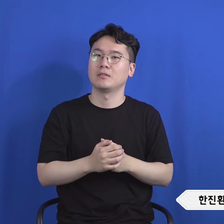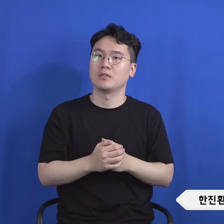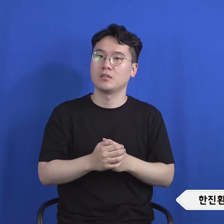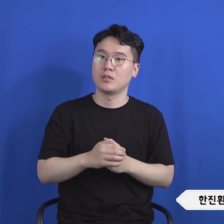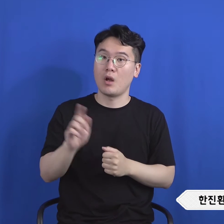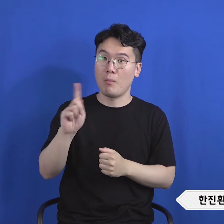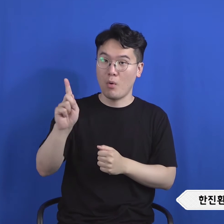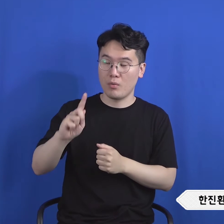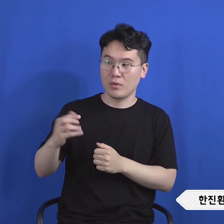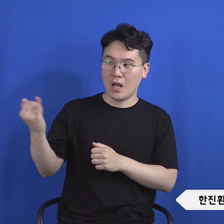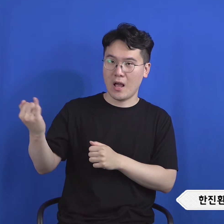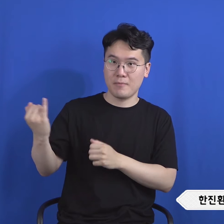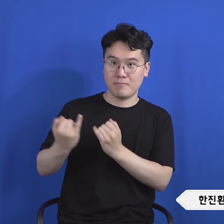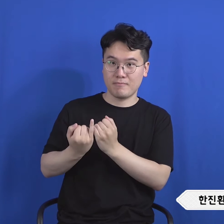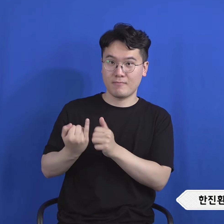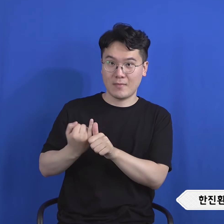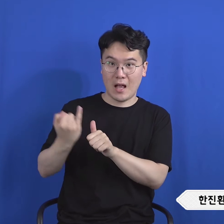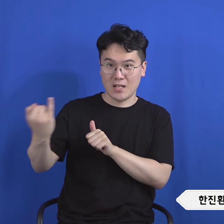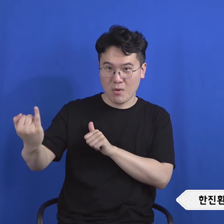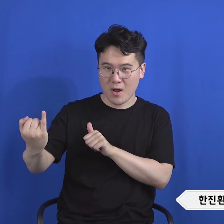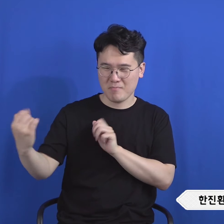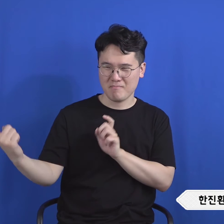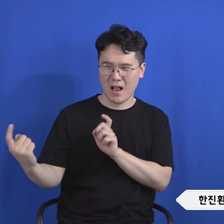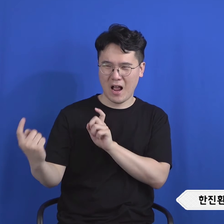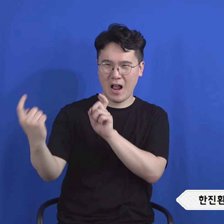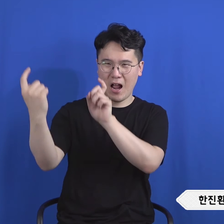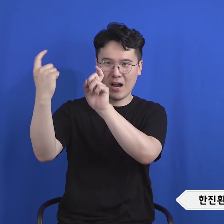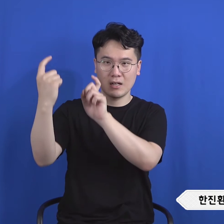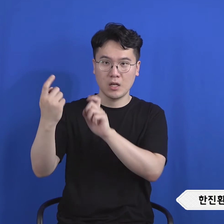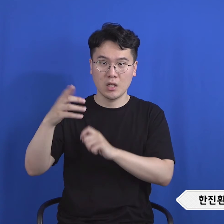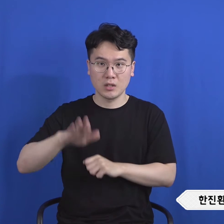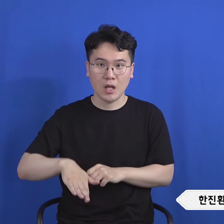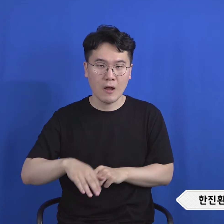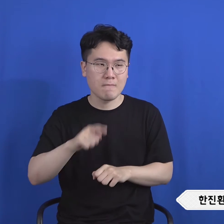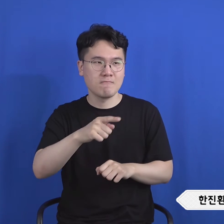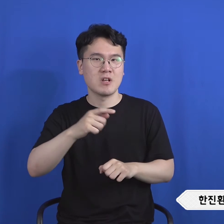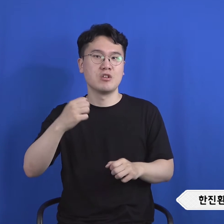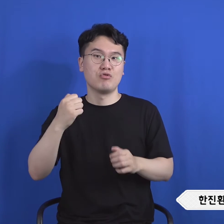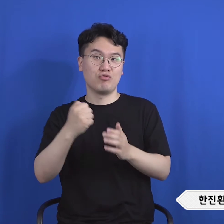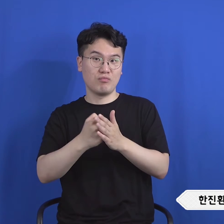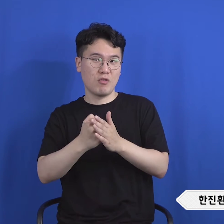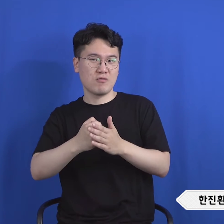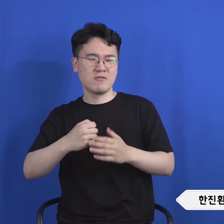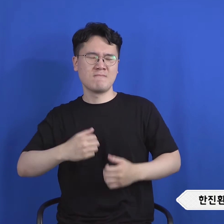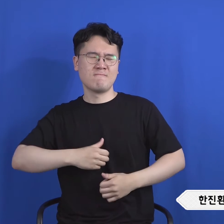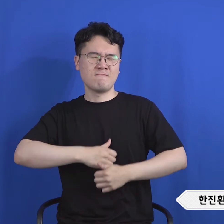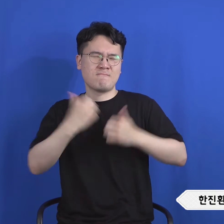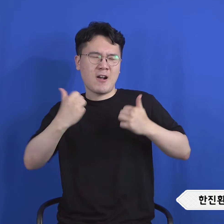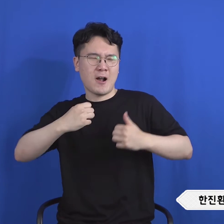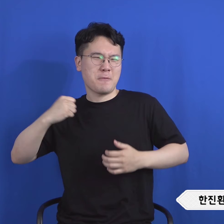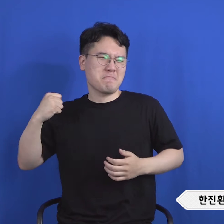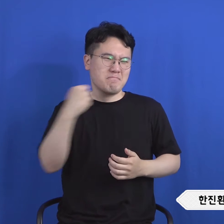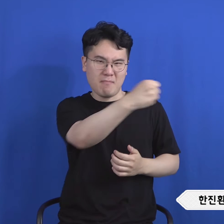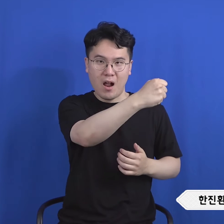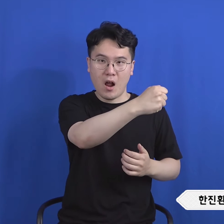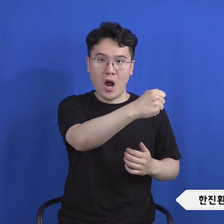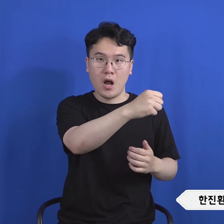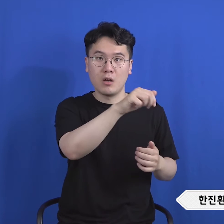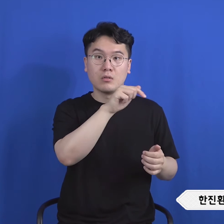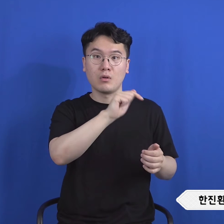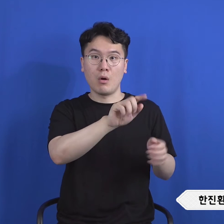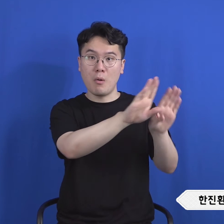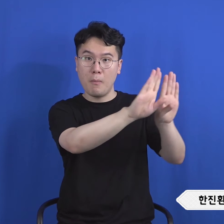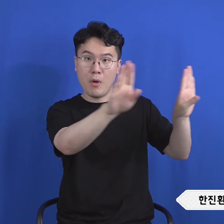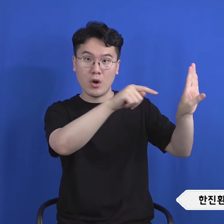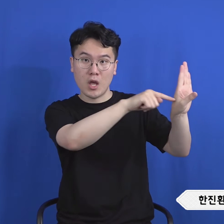했는데 화가 너무 나가지고 혼자서 화장실에 와가지고 막 주먹으로 벽장을 쾅 쳤는데 구멍이 뻥하니